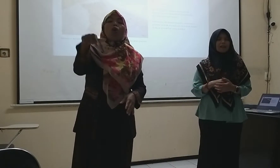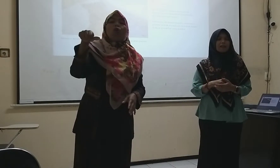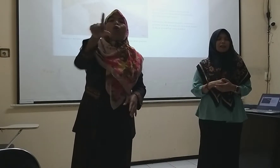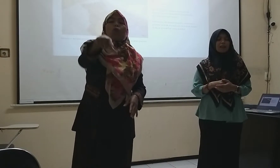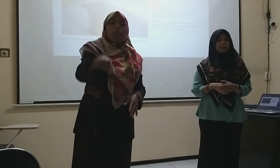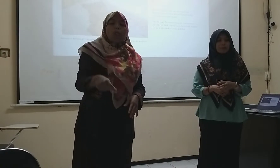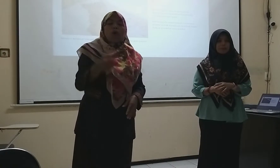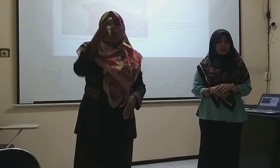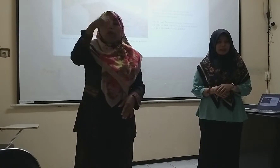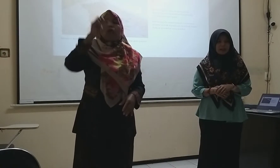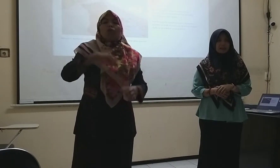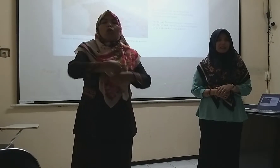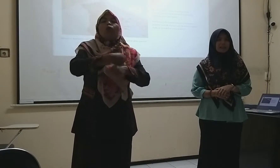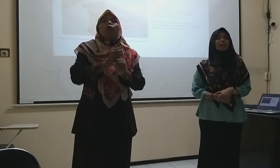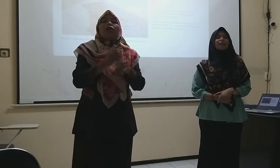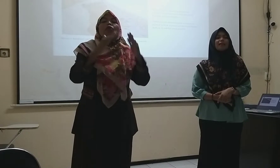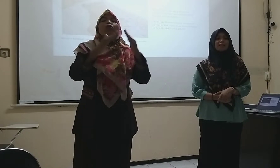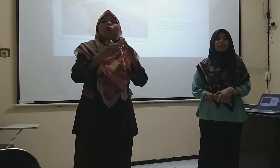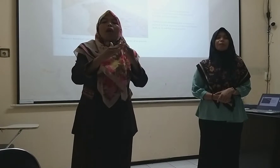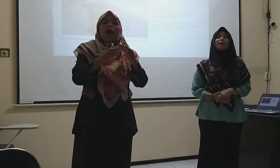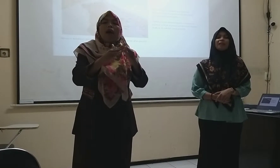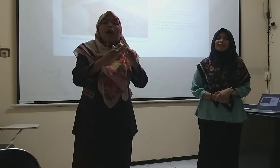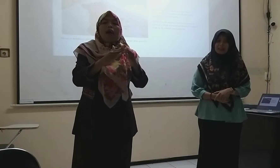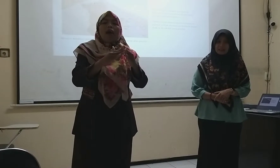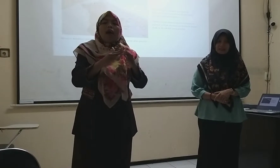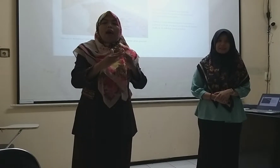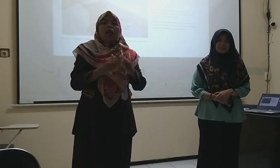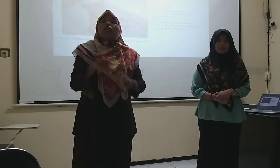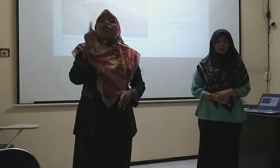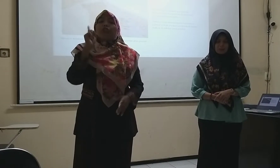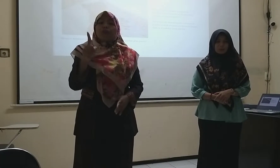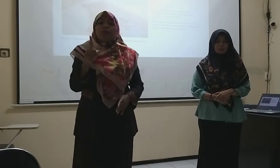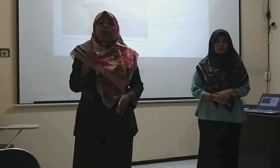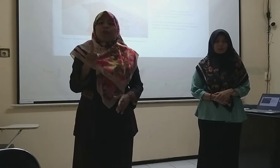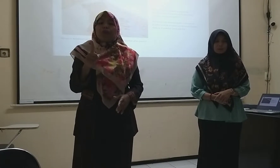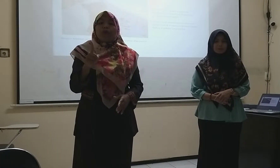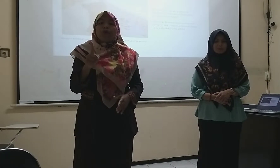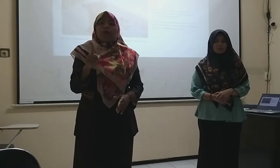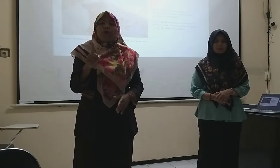yang sangat berlebihan, akhirnya terjadi pengikisan gitu.